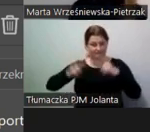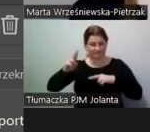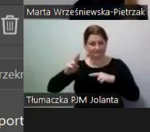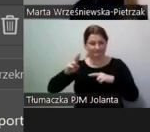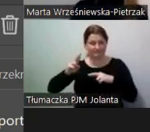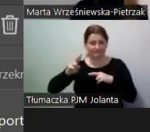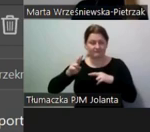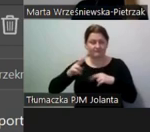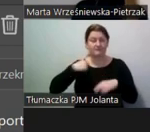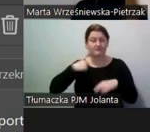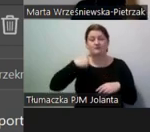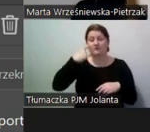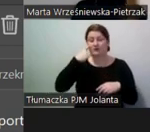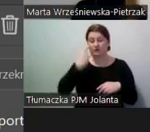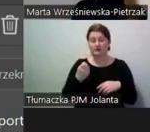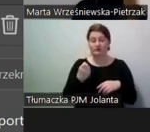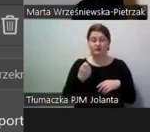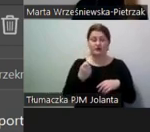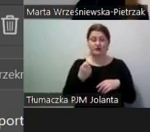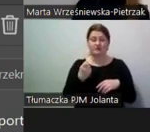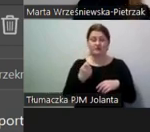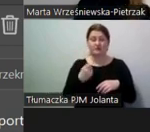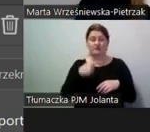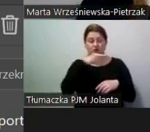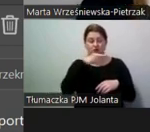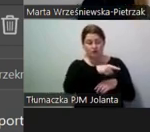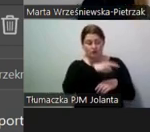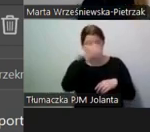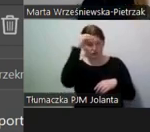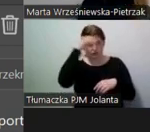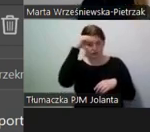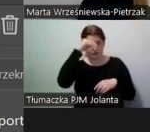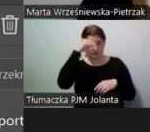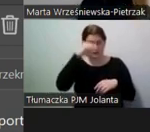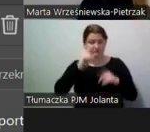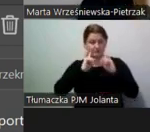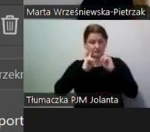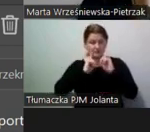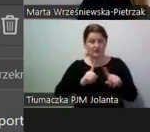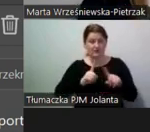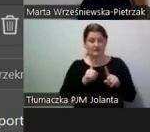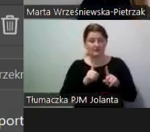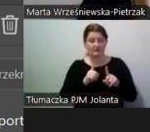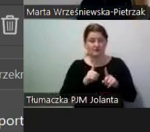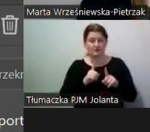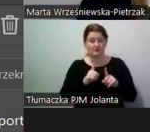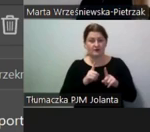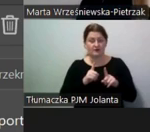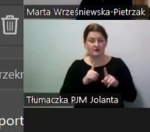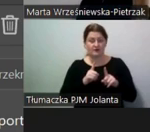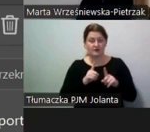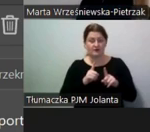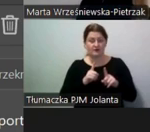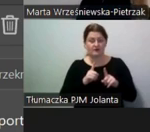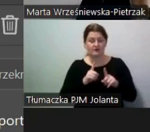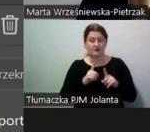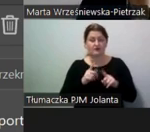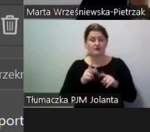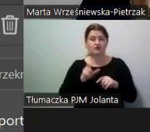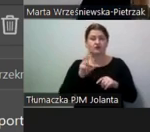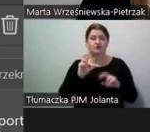czyli zauważamy, że ten uczeń tak naprawdę w perspektywie kategorii